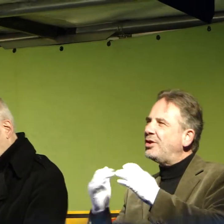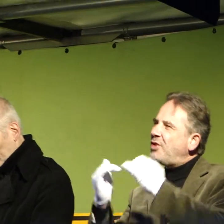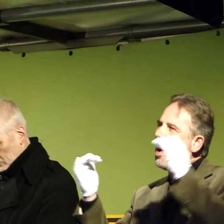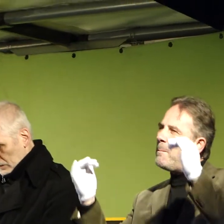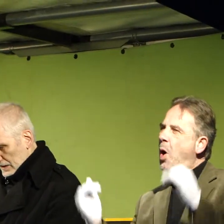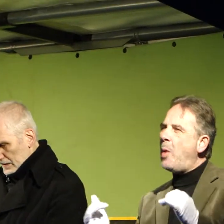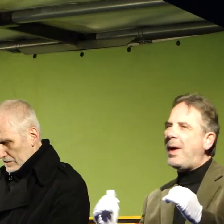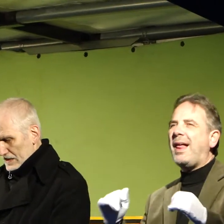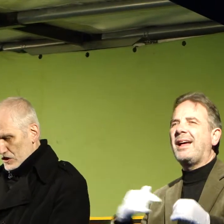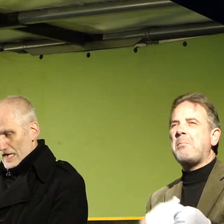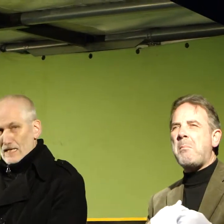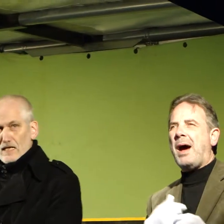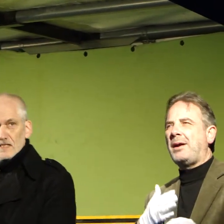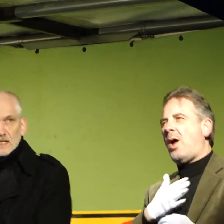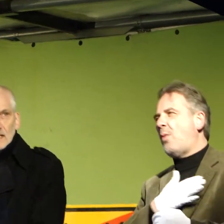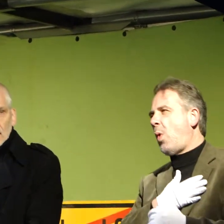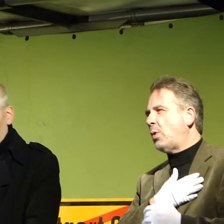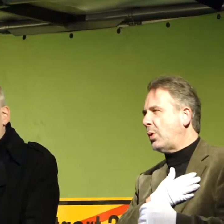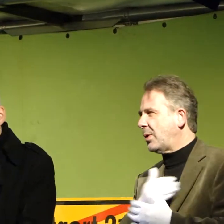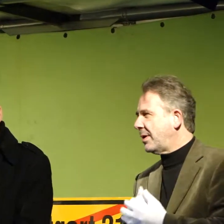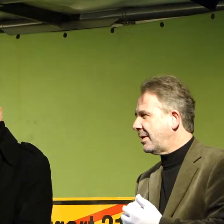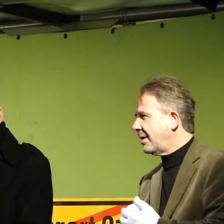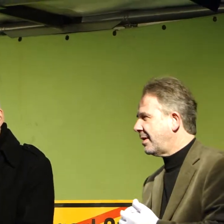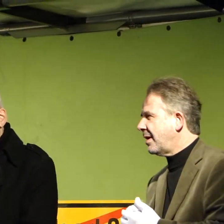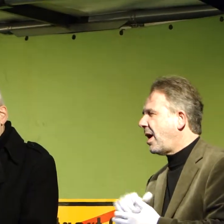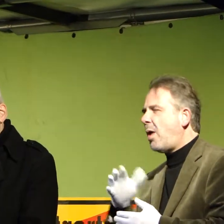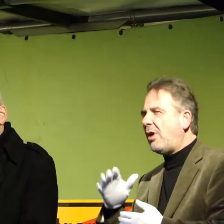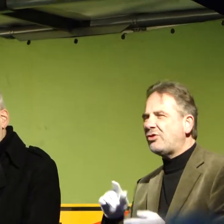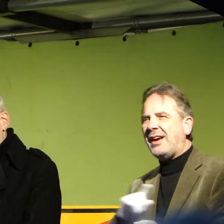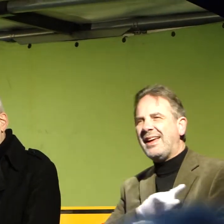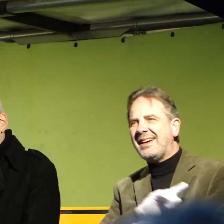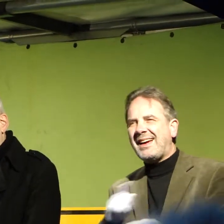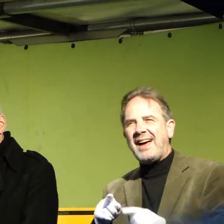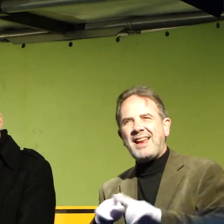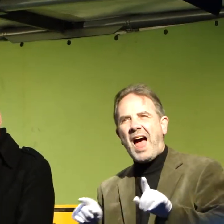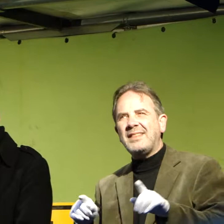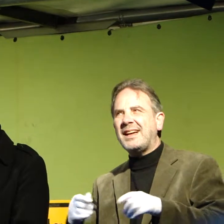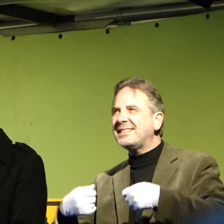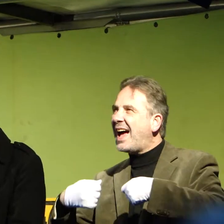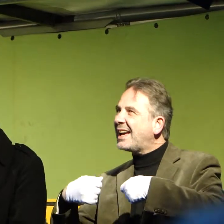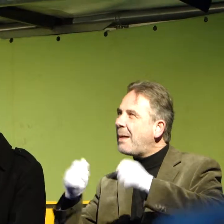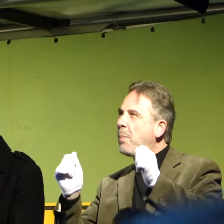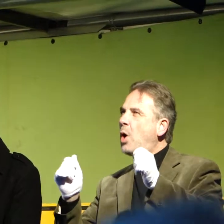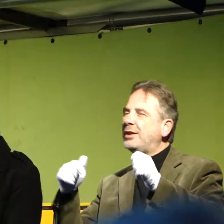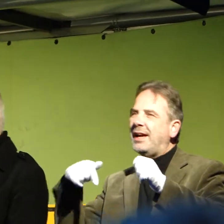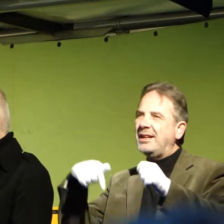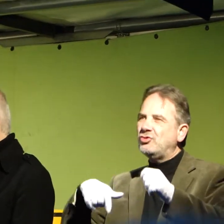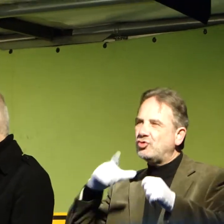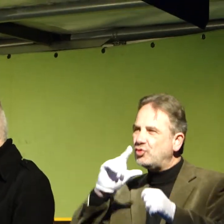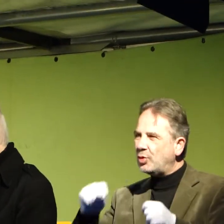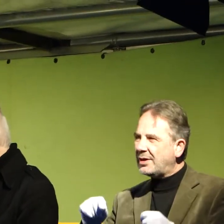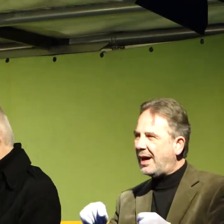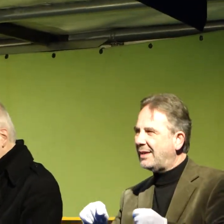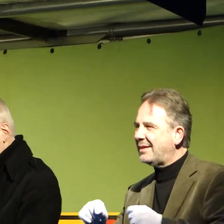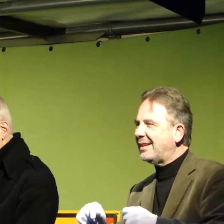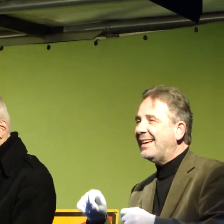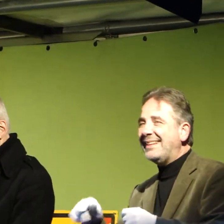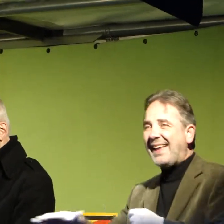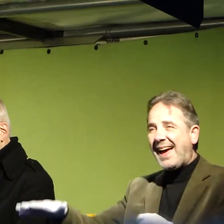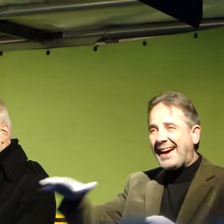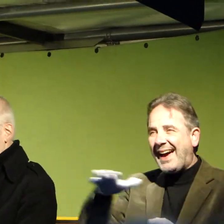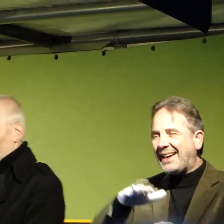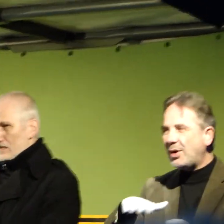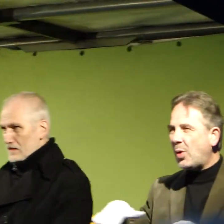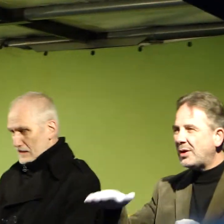dazu. Wahrscheinlich gibt es kein anderes Gebäude, das so viele Menschen hier in der Region